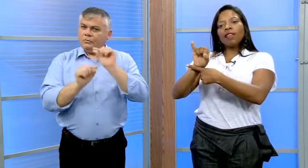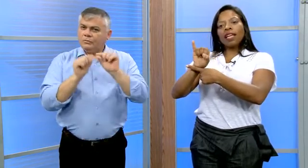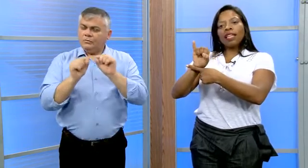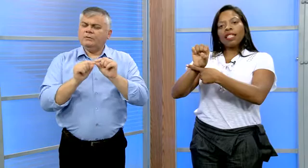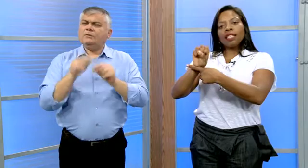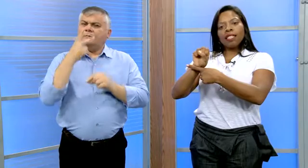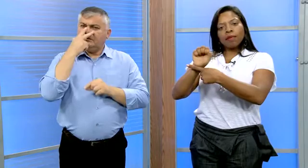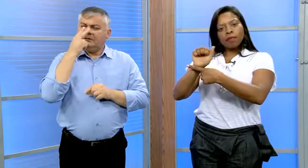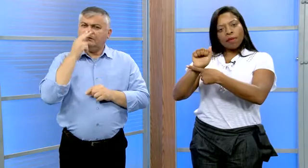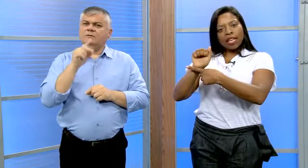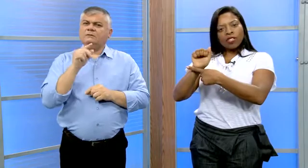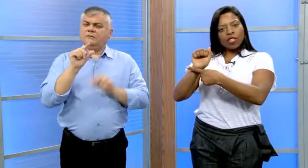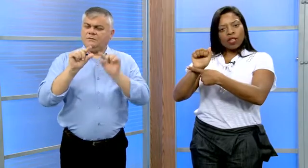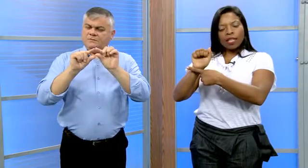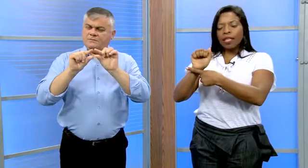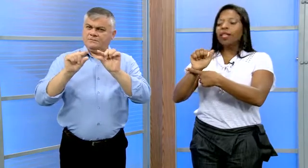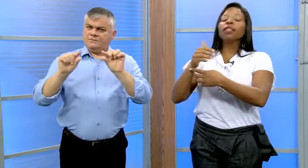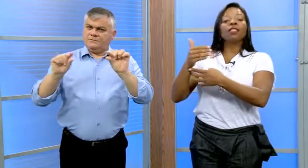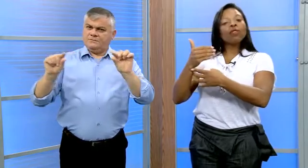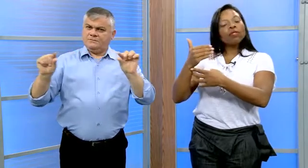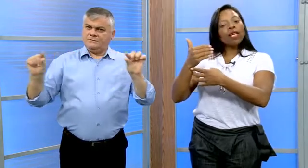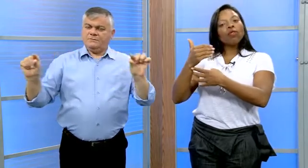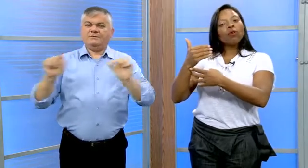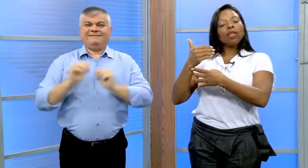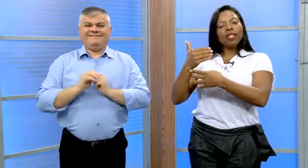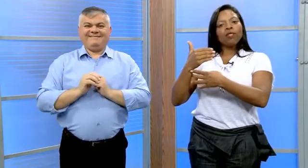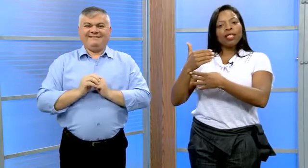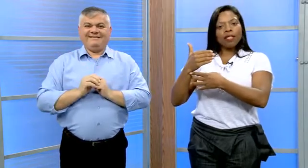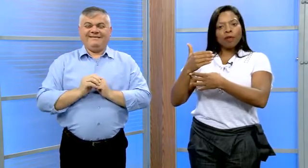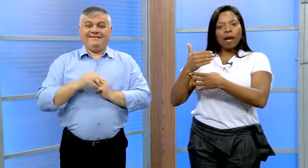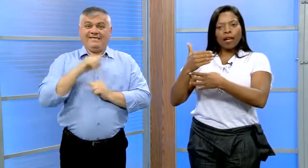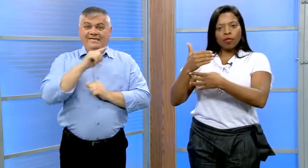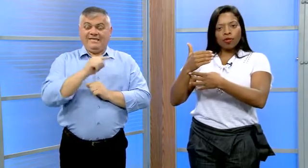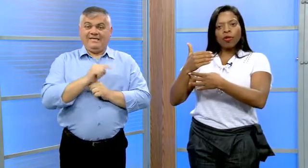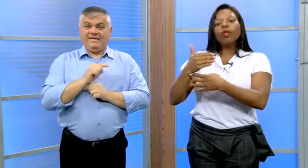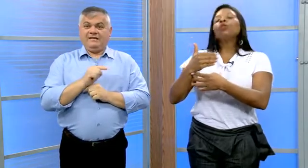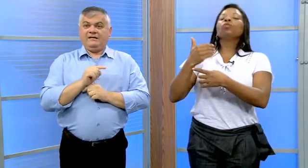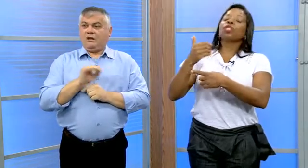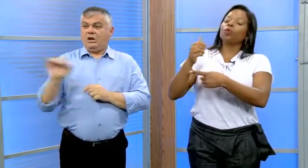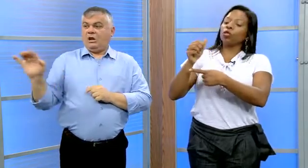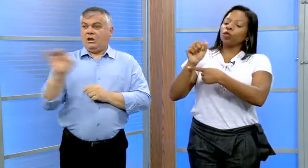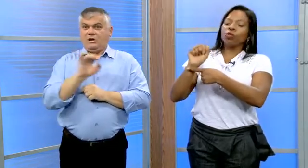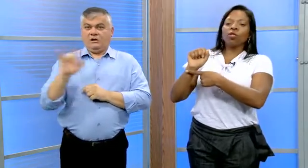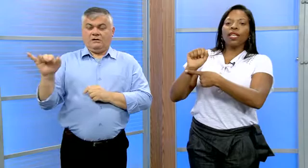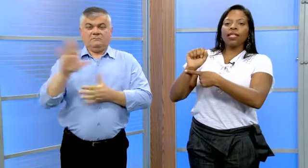escrever Elisa, paradinho aqui, se eu não tenho domínio desse espaço. Muitas pessoas usam essa